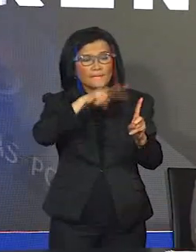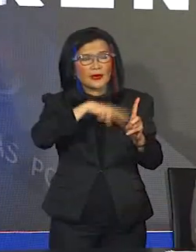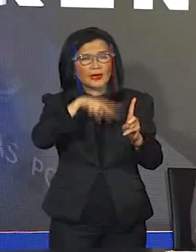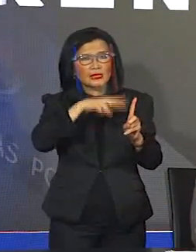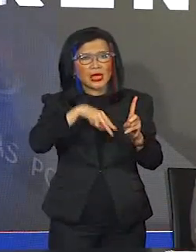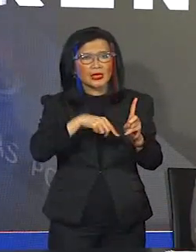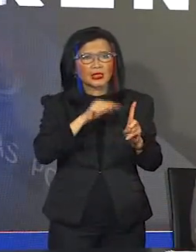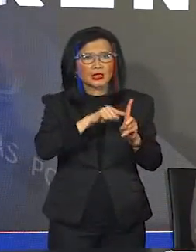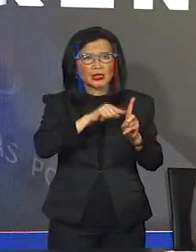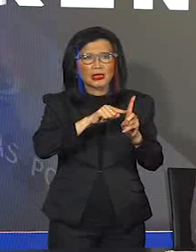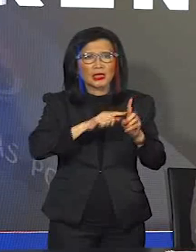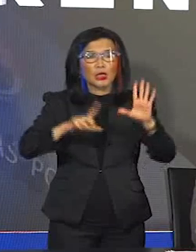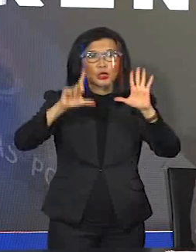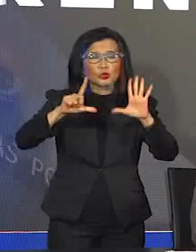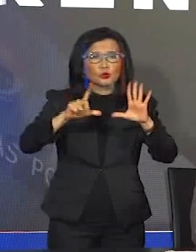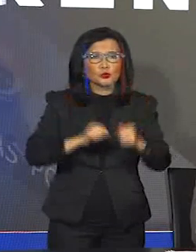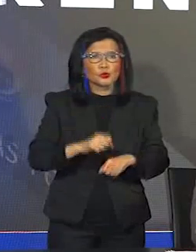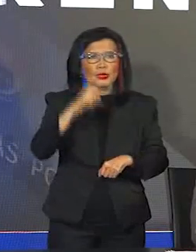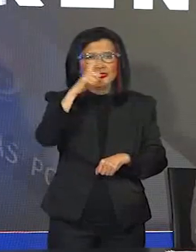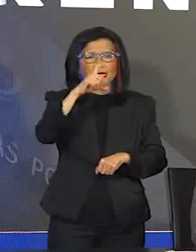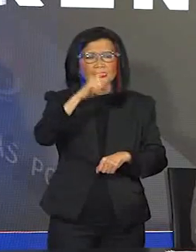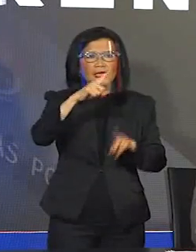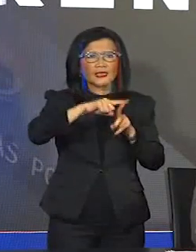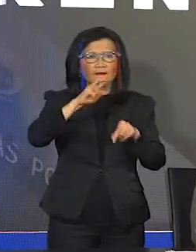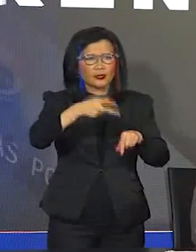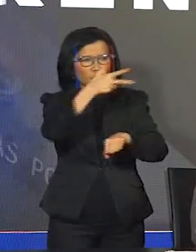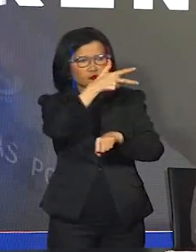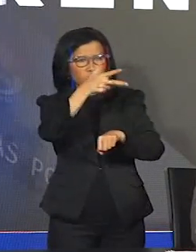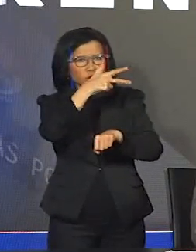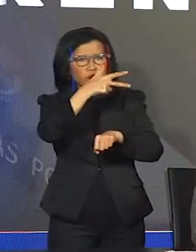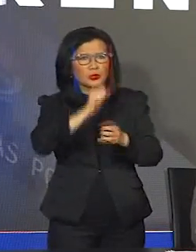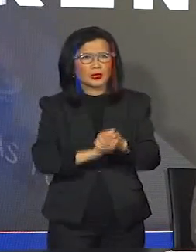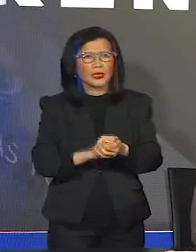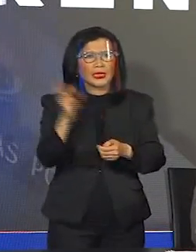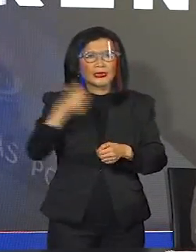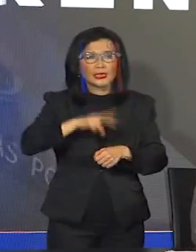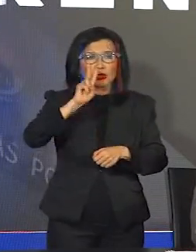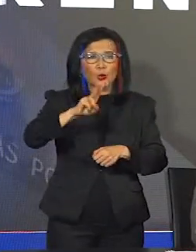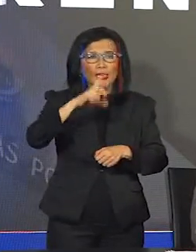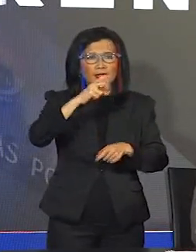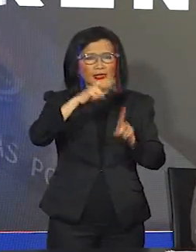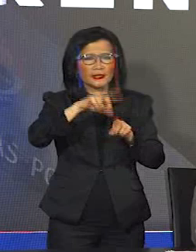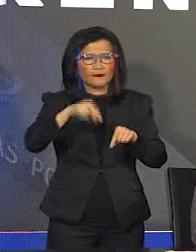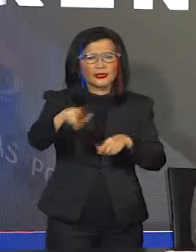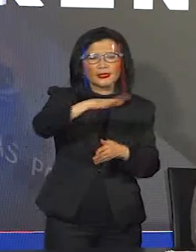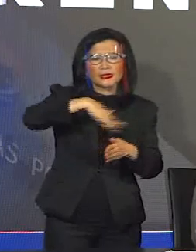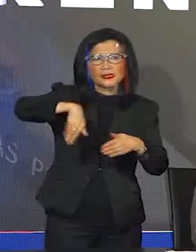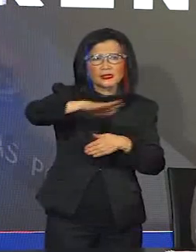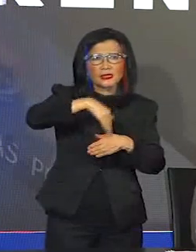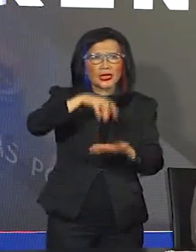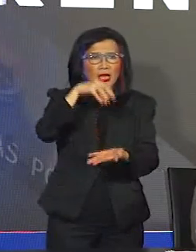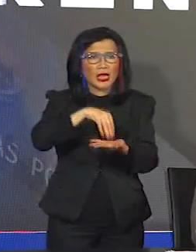pemeriksaan terhadap 7 CCTV. Dari 2 CCTV di